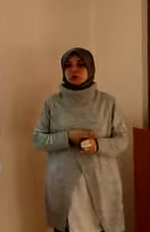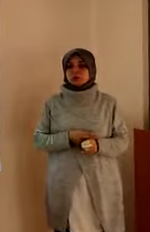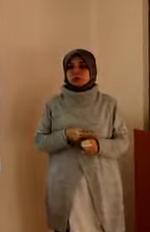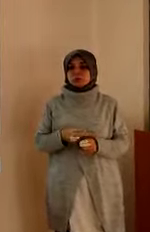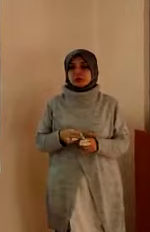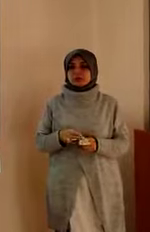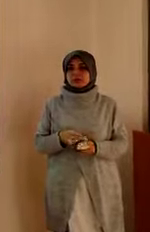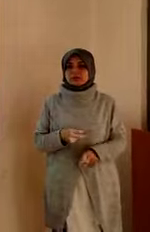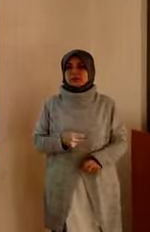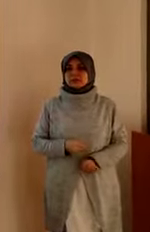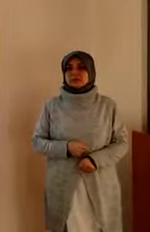hoşlanmak,